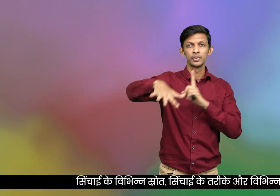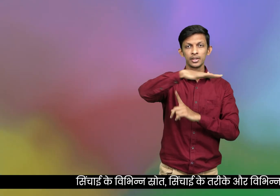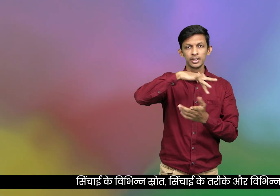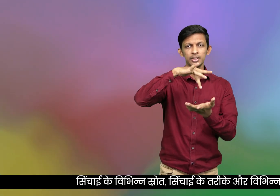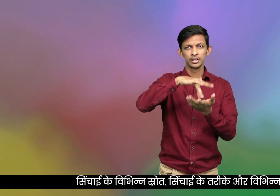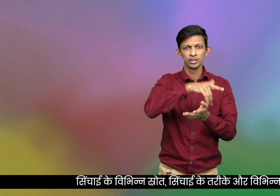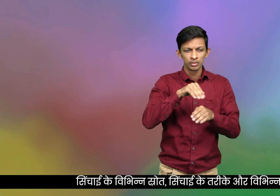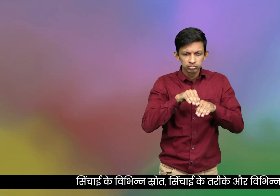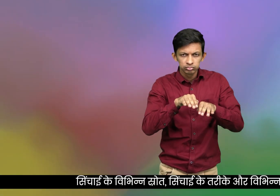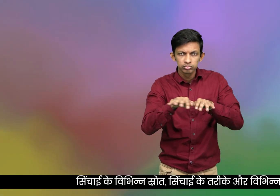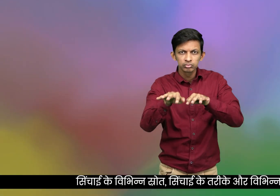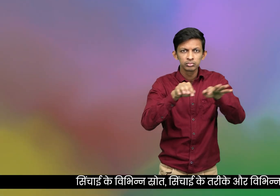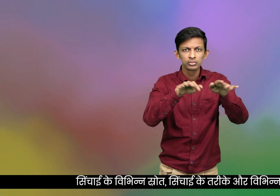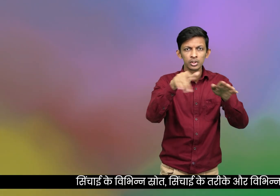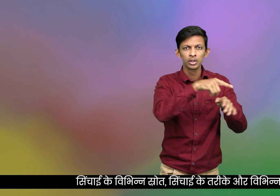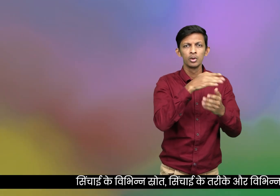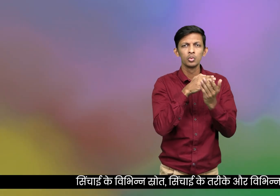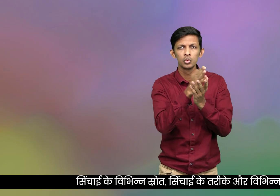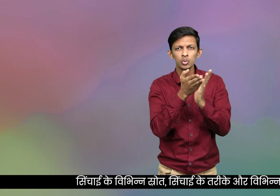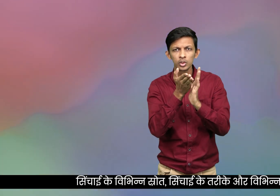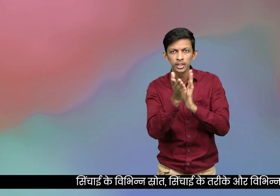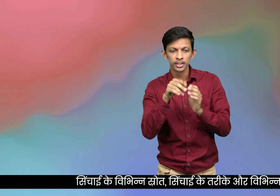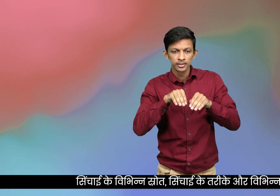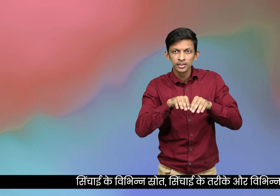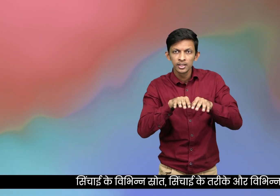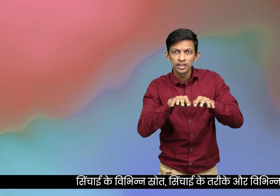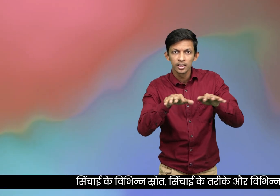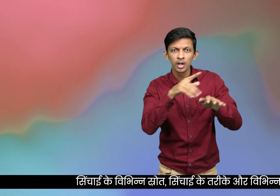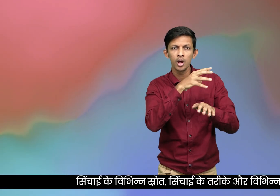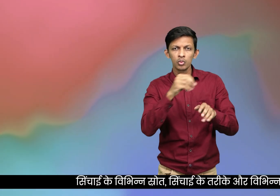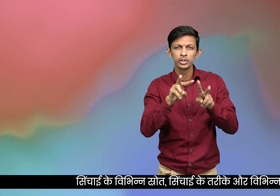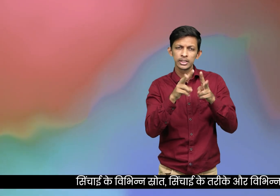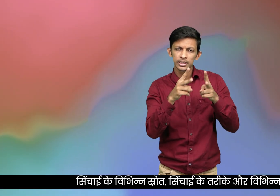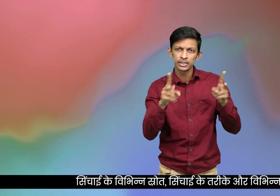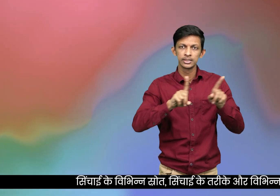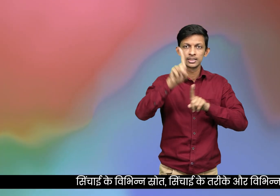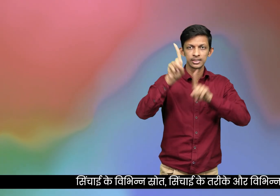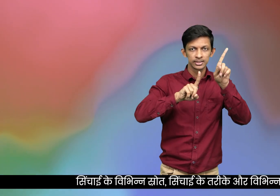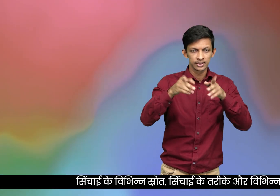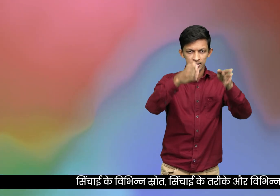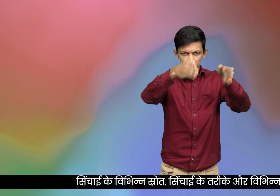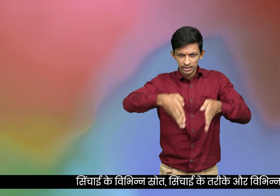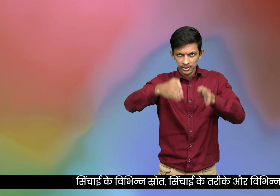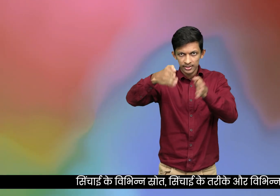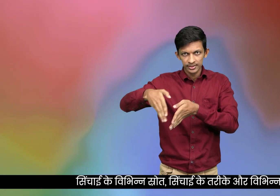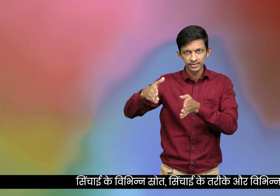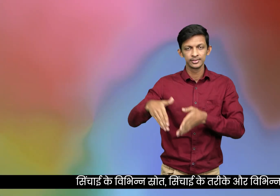सिंचाई के विभिन्न स्रोत, सिंचाई के तरीके और विभिन्न फसल पैटर्न।